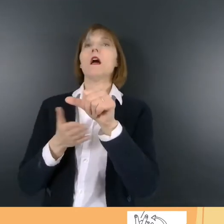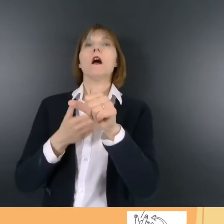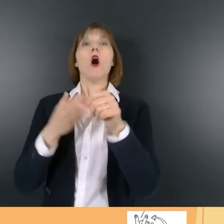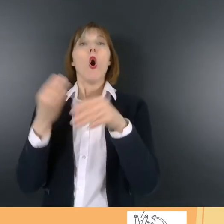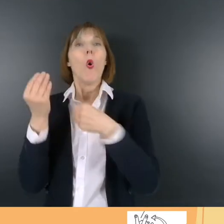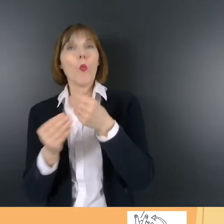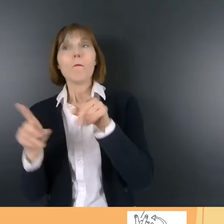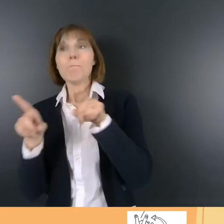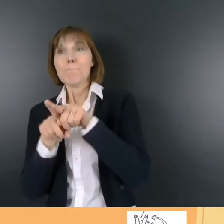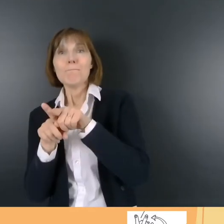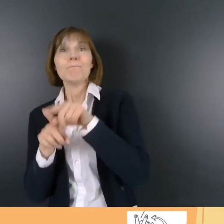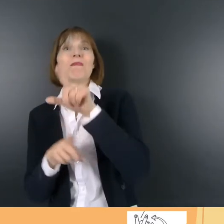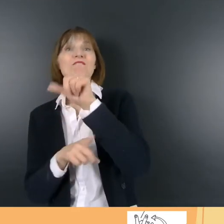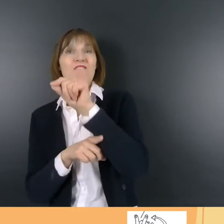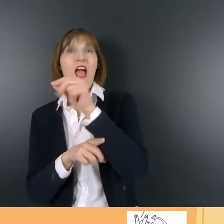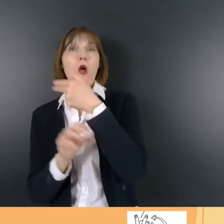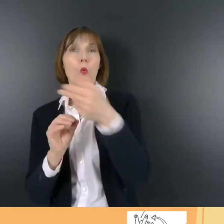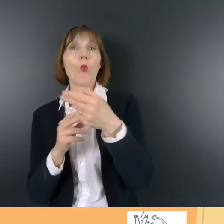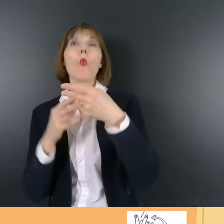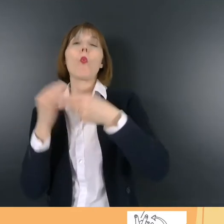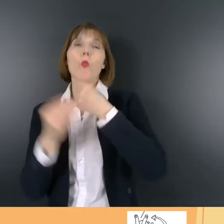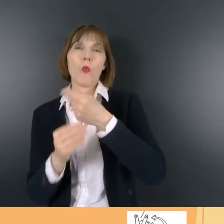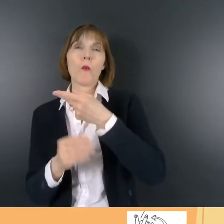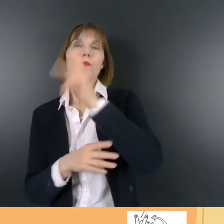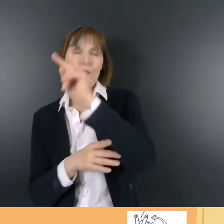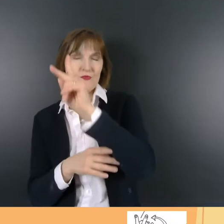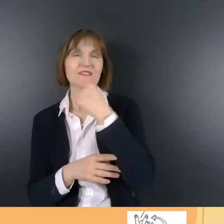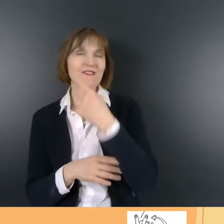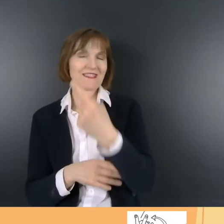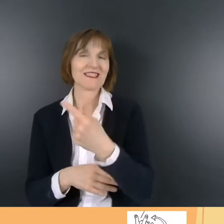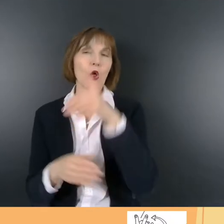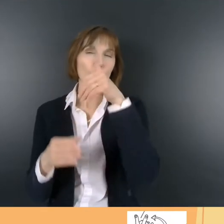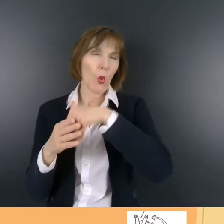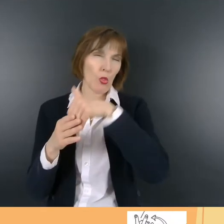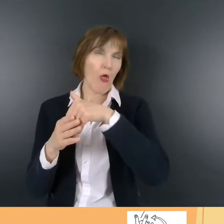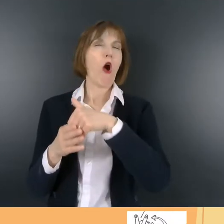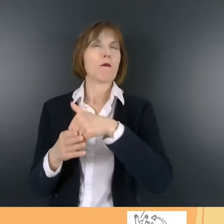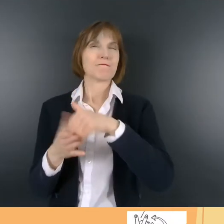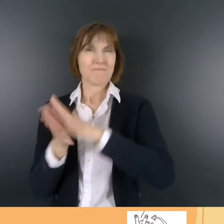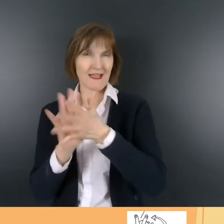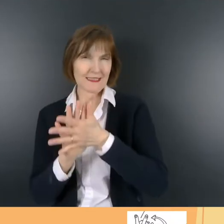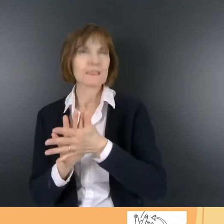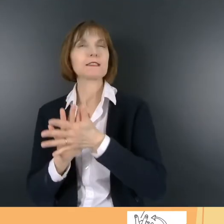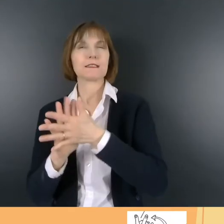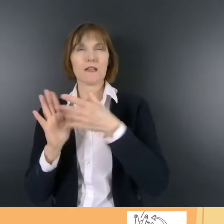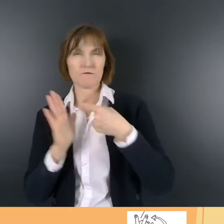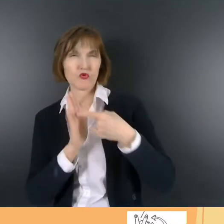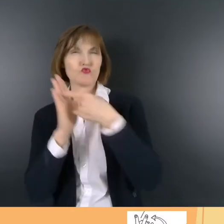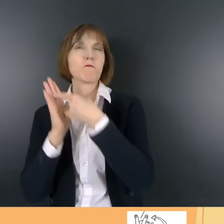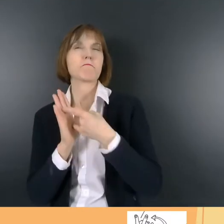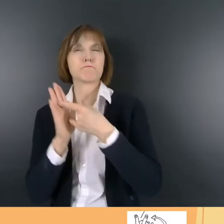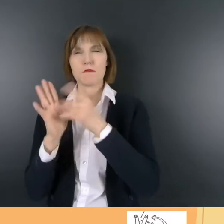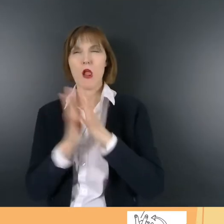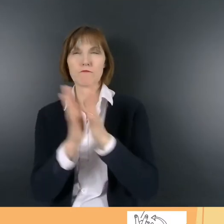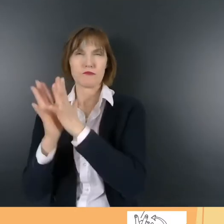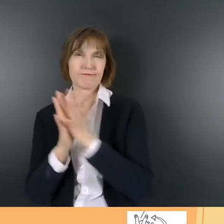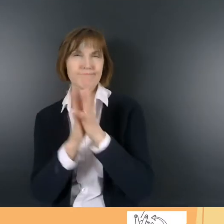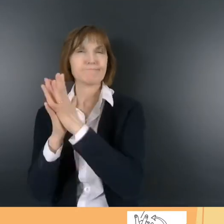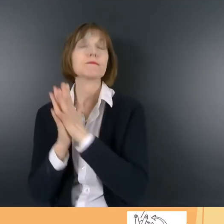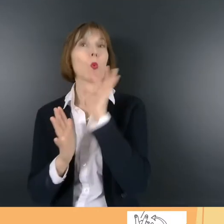euros, il y a des rencontres Zoom pour pratiquer justement le contenu avec la langue des signes. C'est très important.